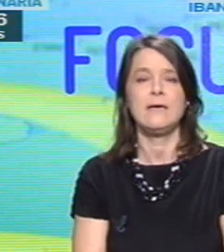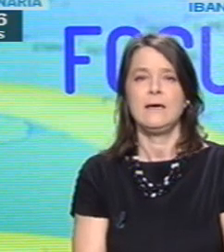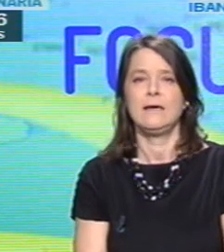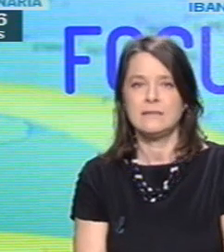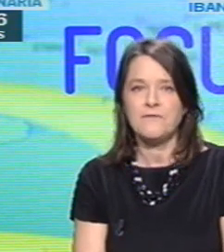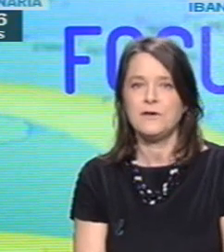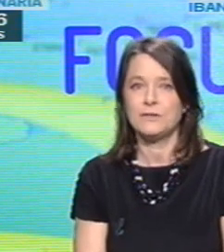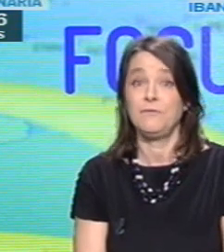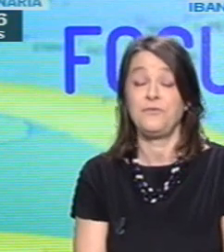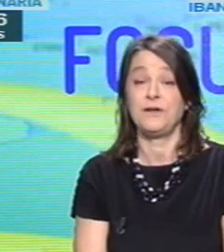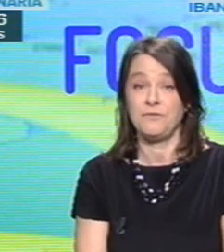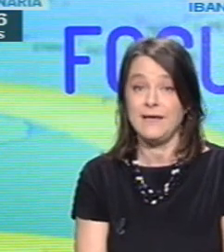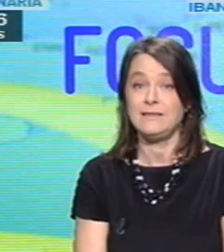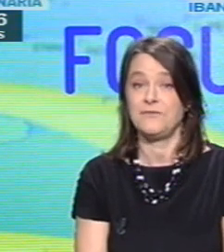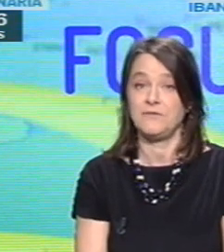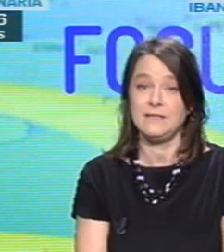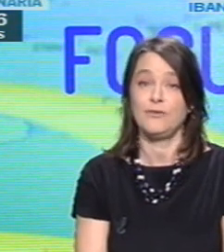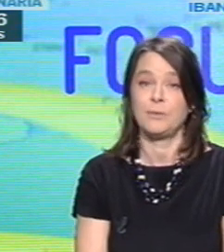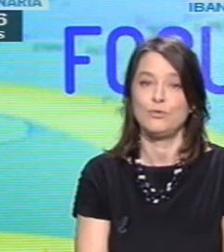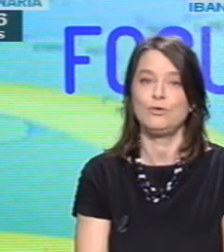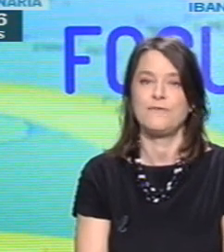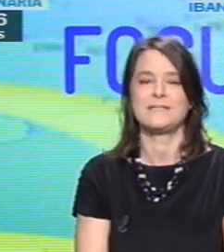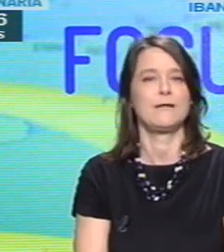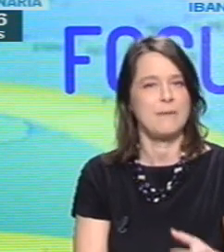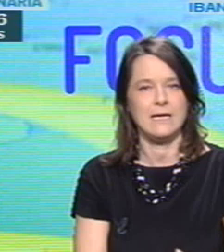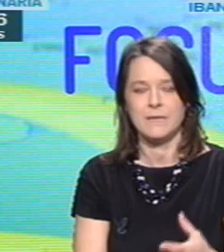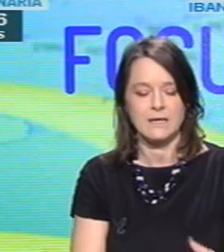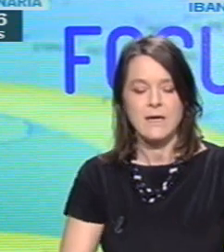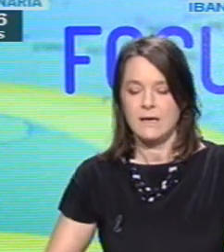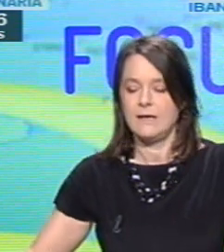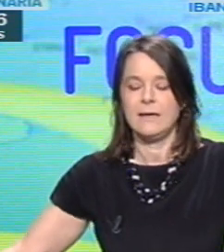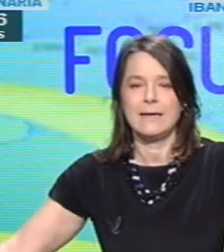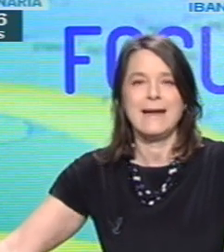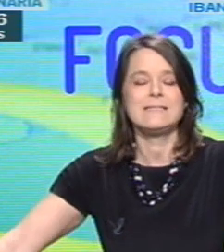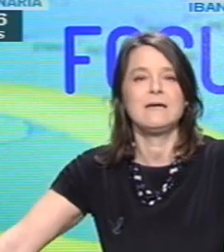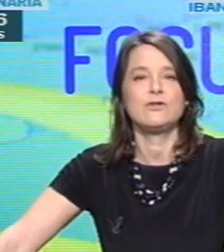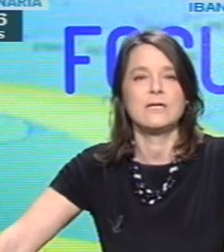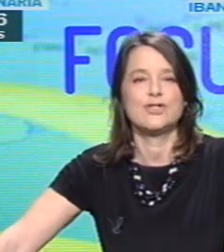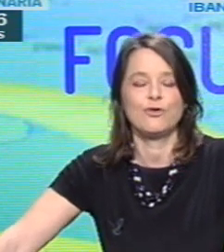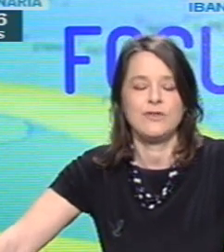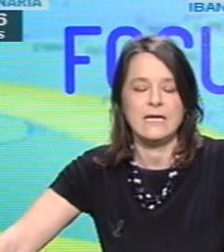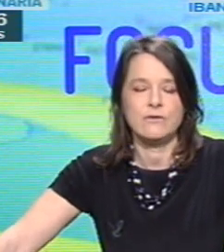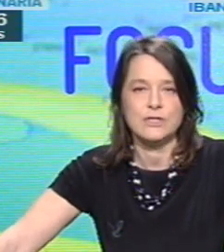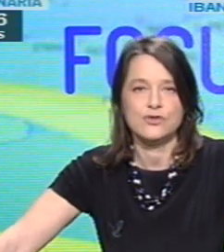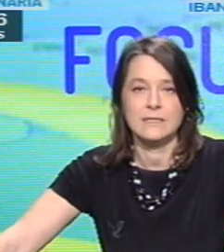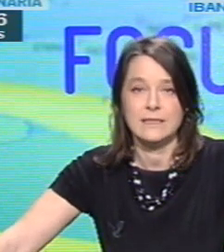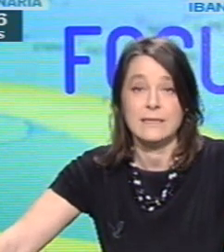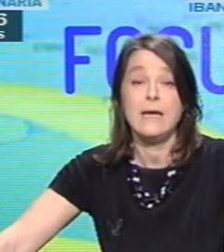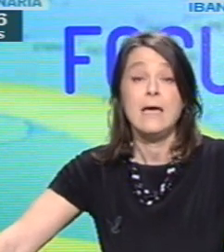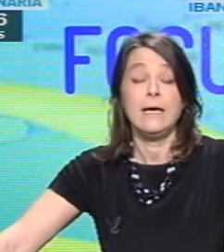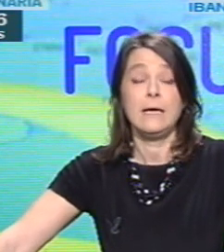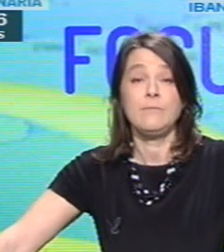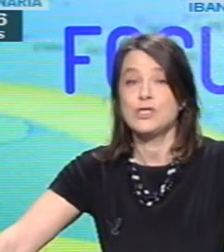che davvero fa riflettere, soprattutto fa star bene, perché grazie alla vostra generosità e alla vostra